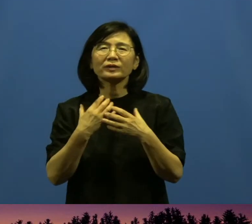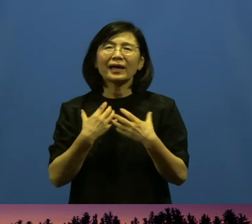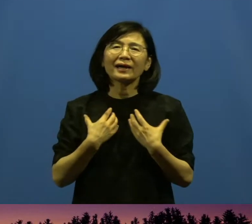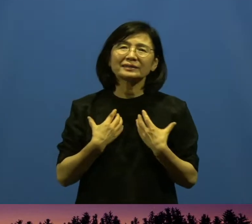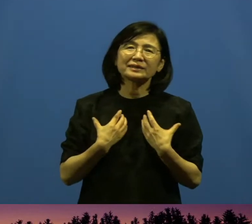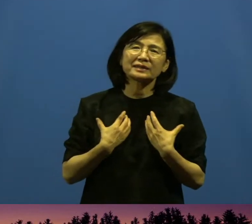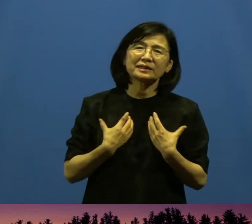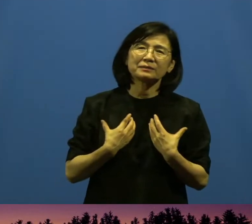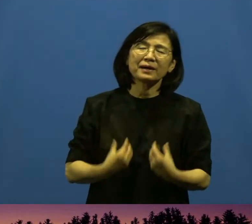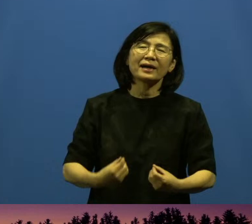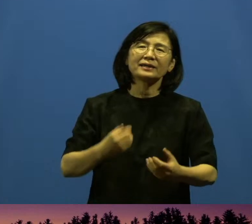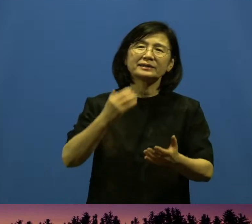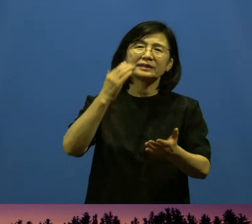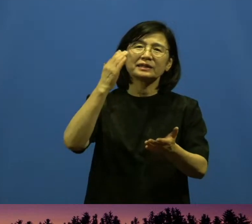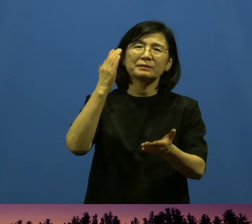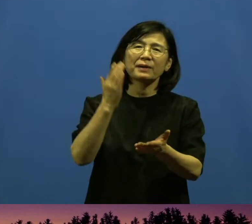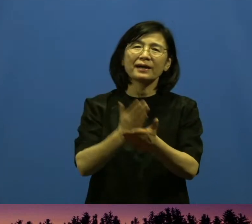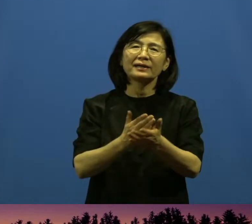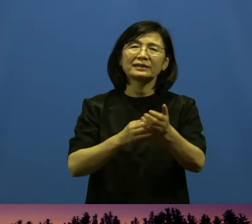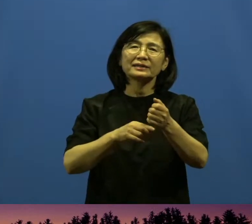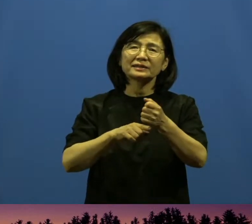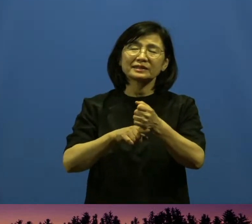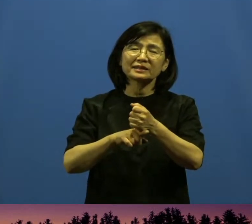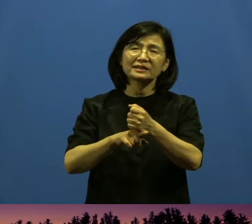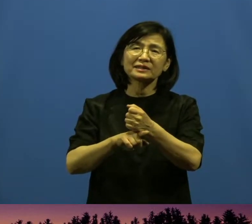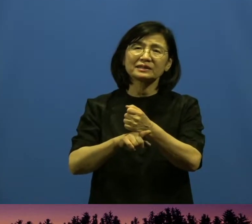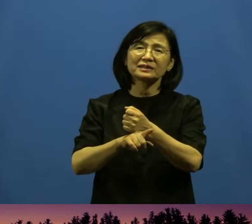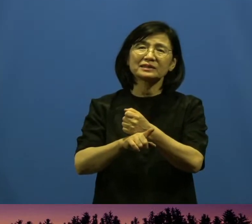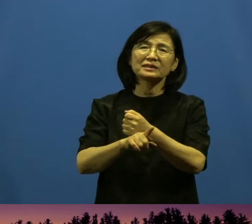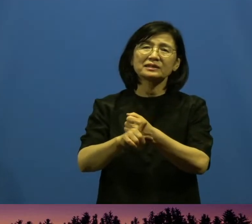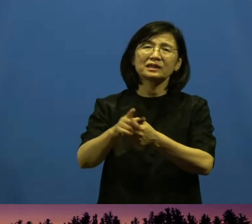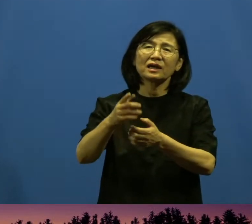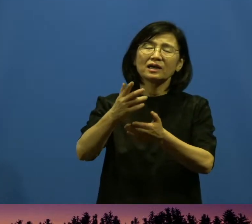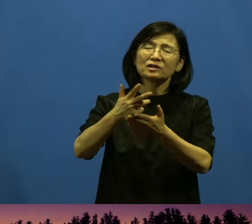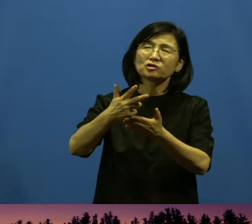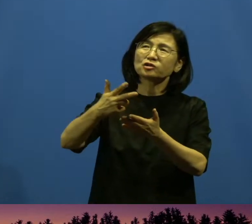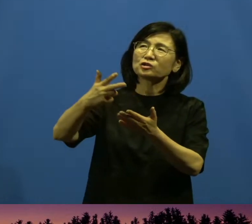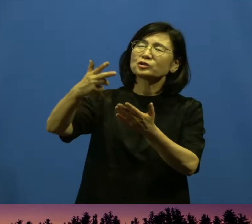기도하고 낙심하지 말 것은